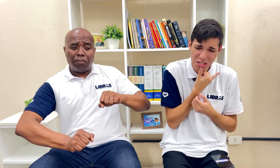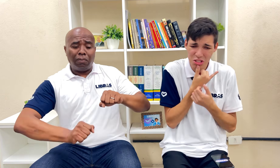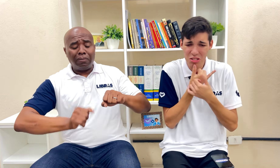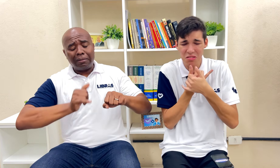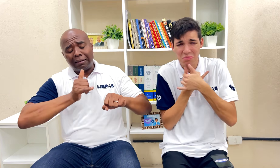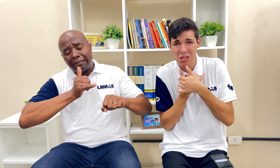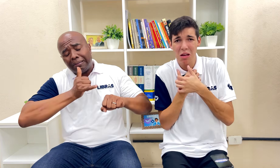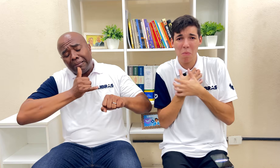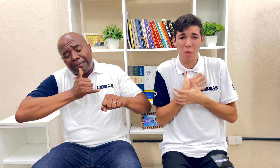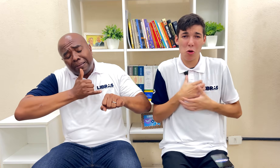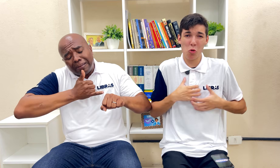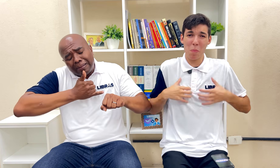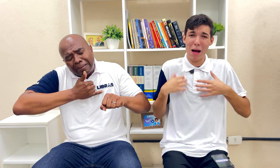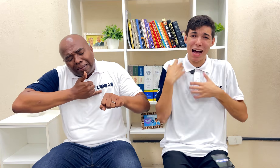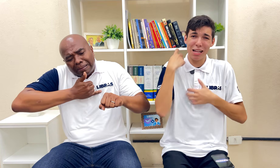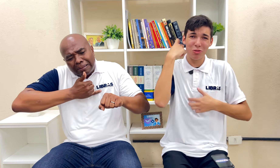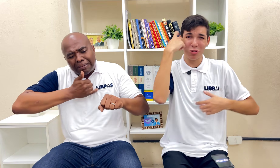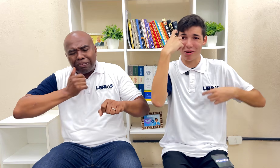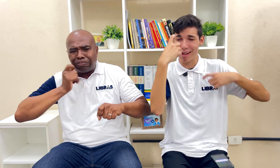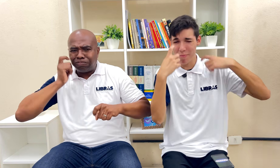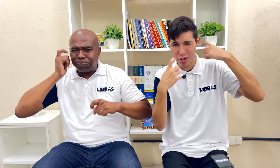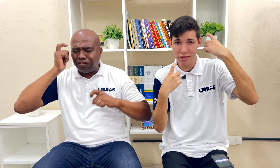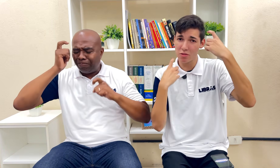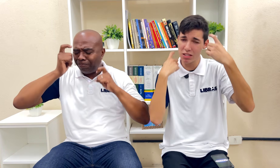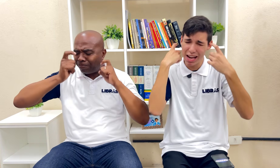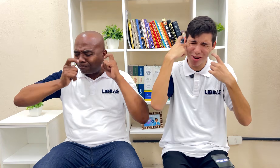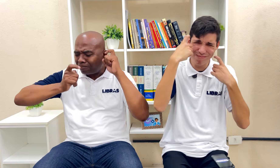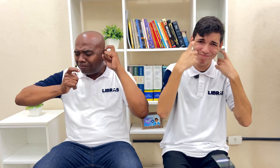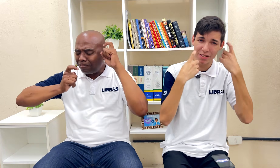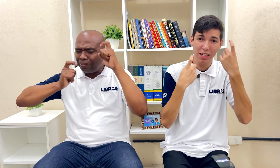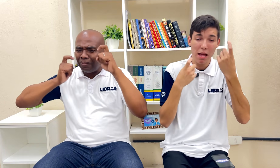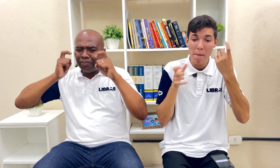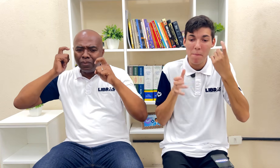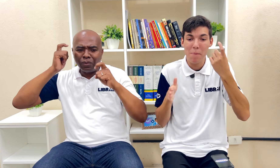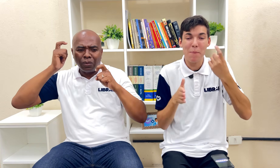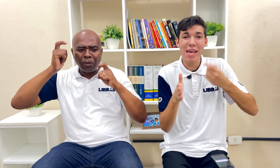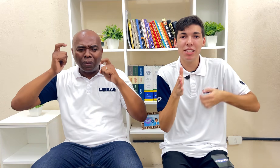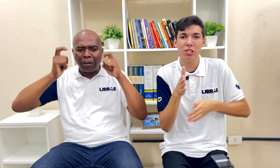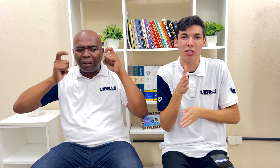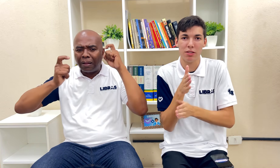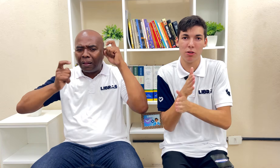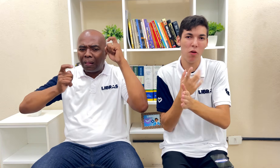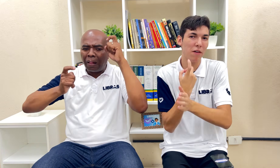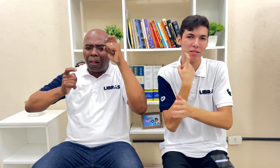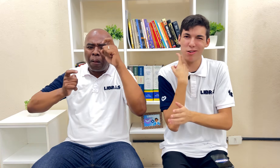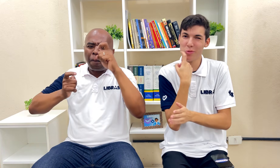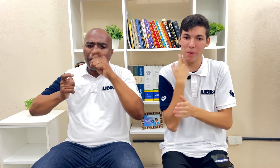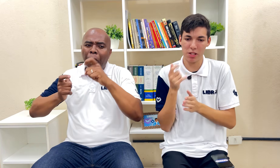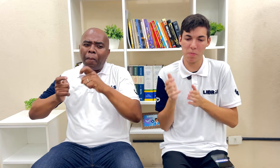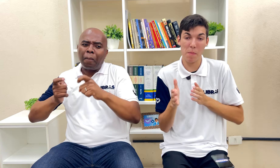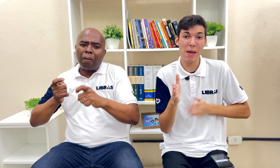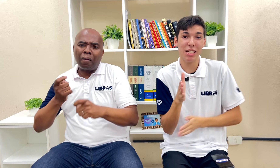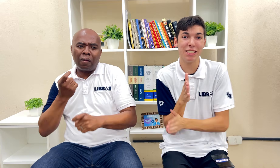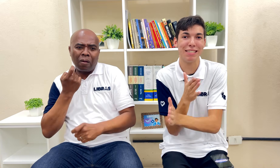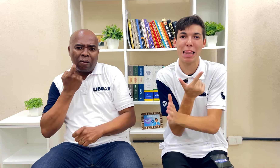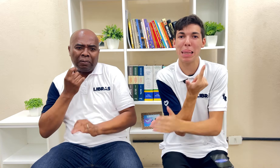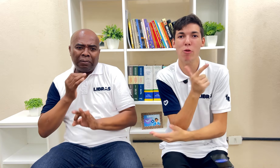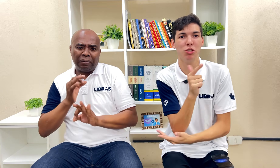tristes, preocupados, ó. Aí pode fazer o sinal. Peixe, eu não faço sinal de peixe. Peixe não